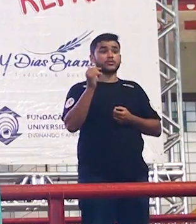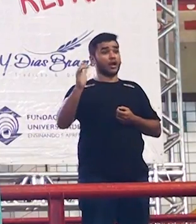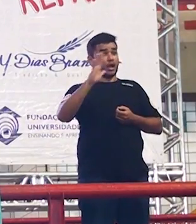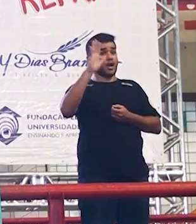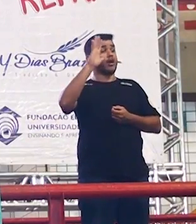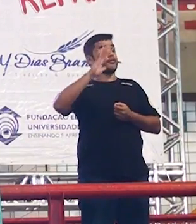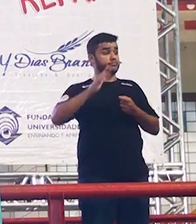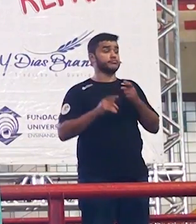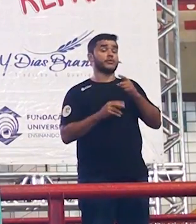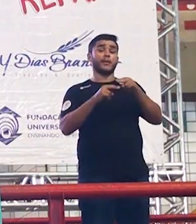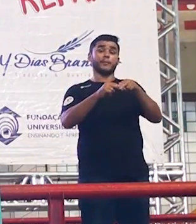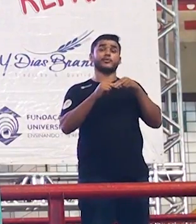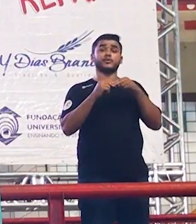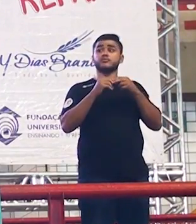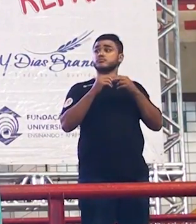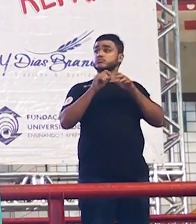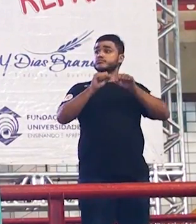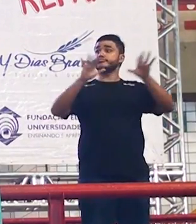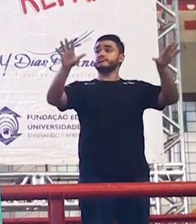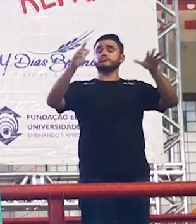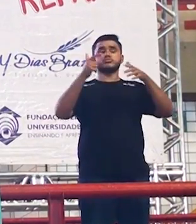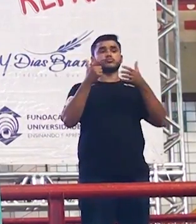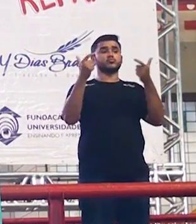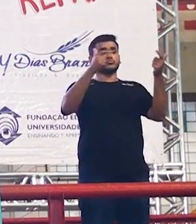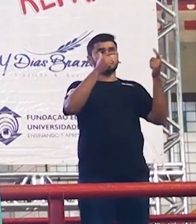Talvez até por isso ainda não seja tão desenvolvido.